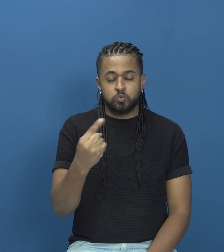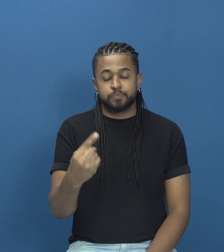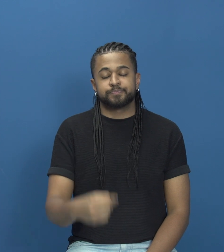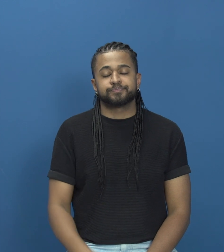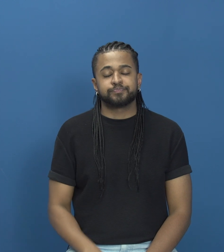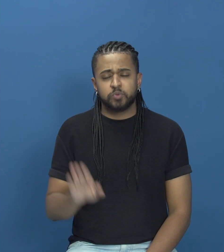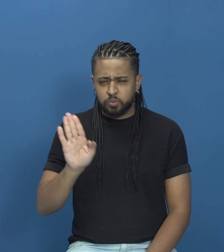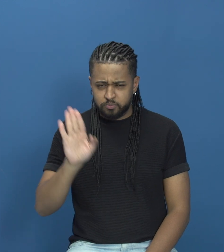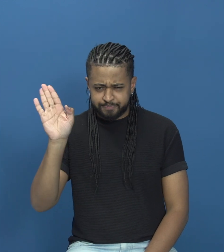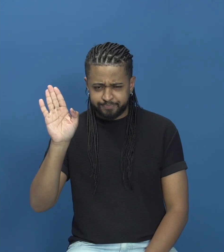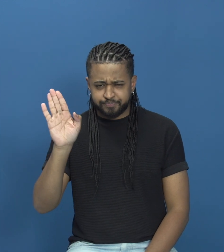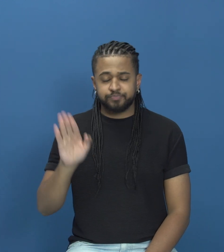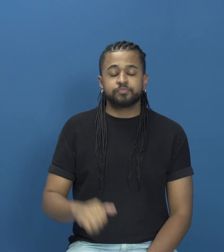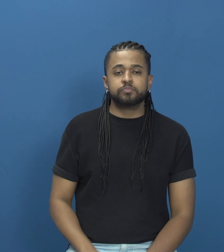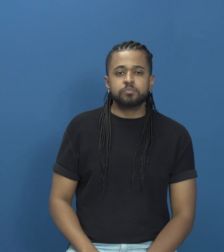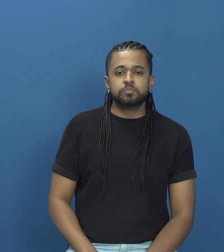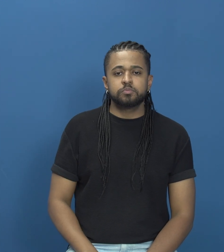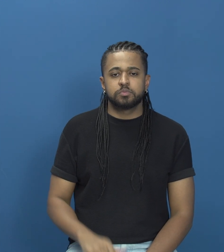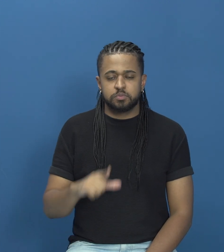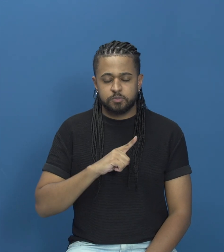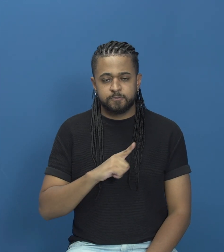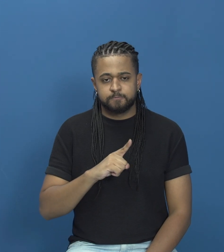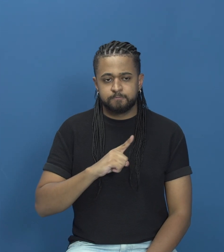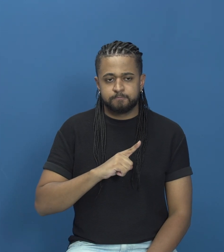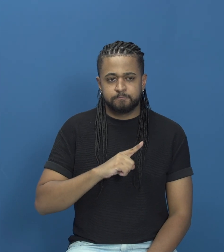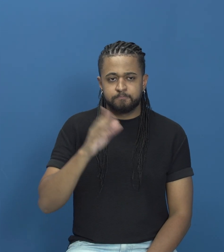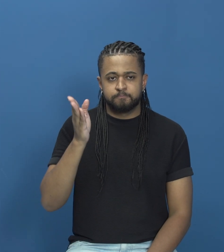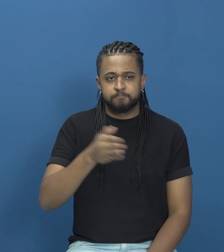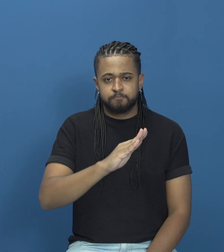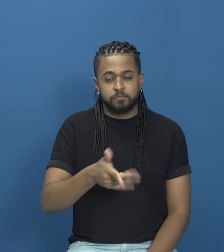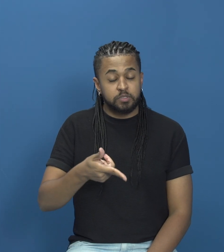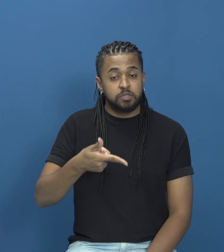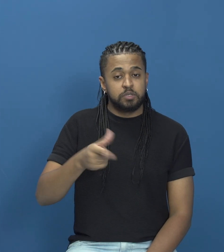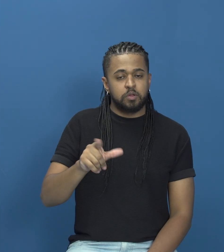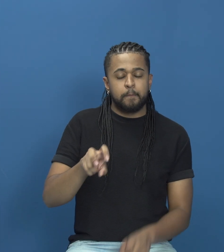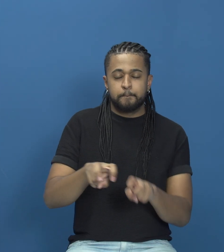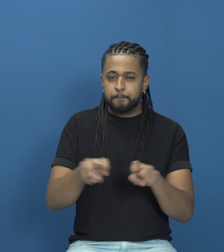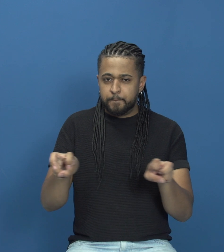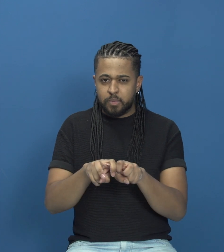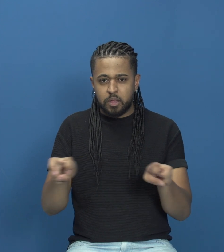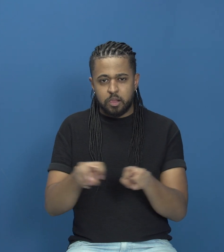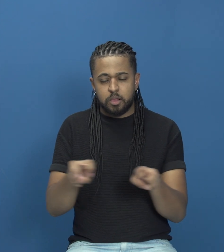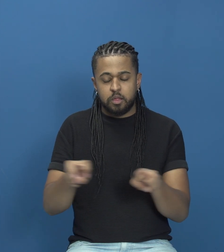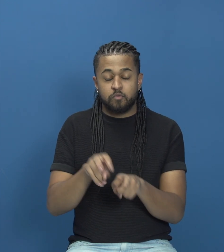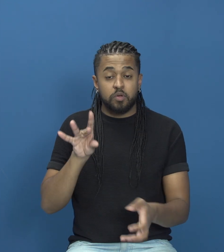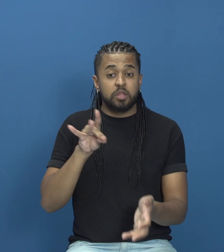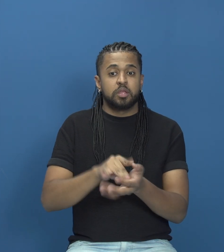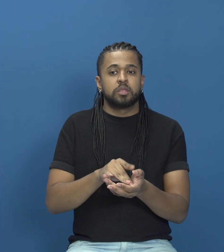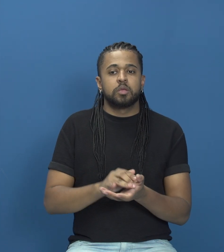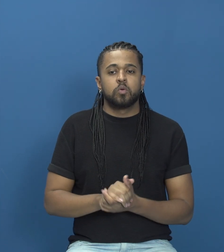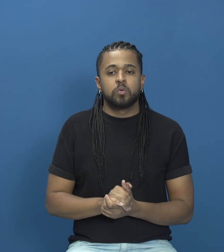11.12.17.1. O candidato ou candidata que tenha sido indeferido anteriormente por banca de verificação e